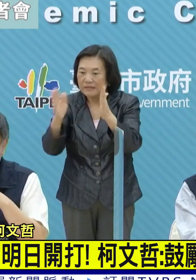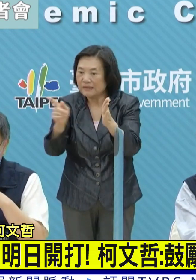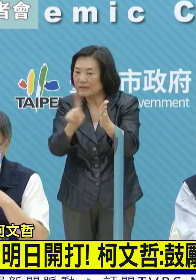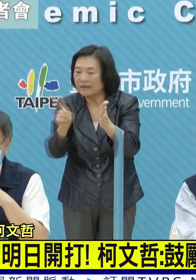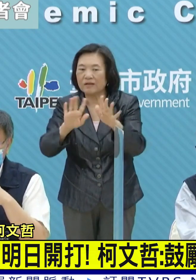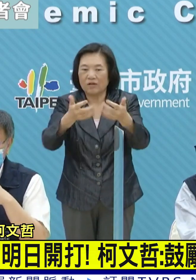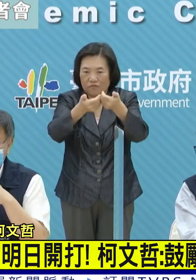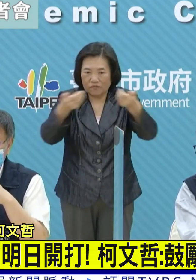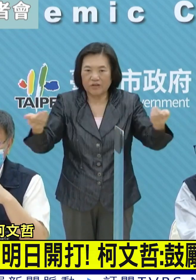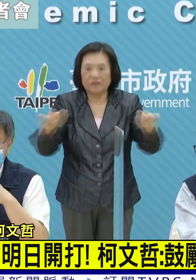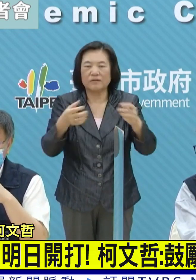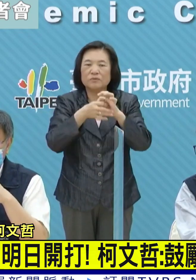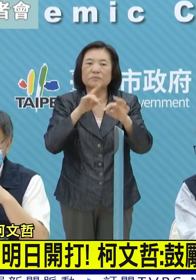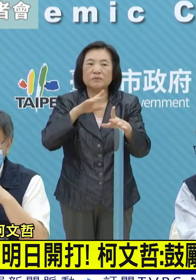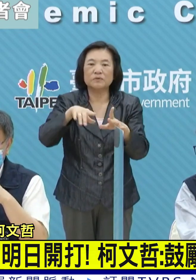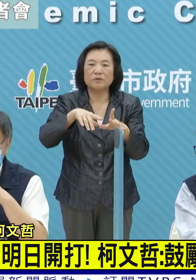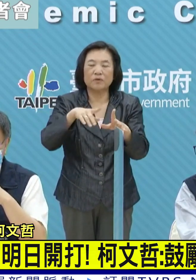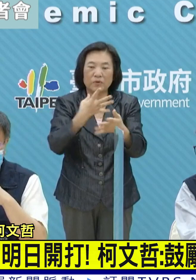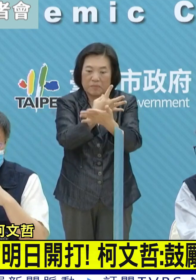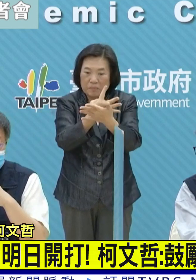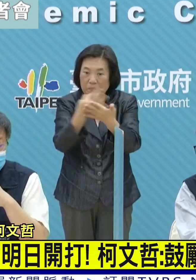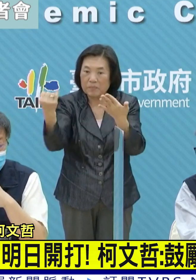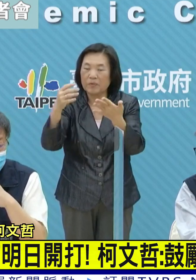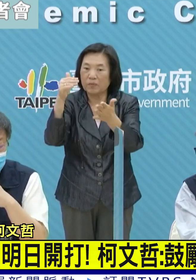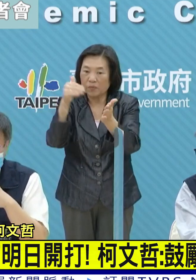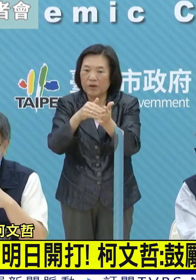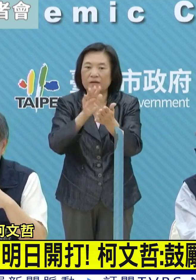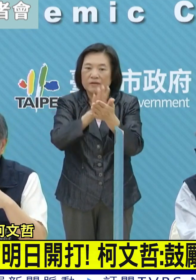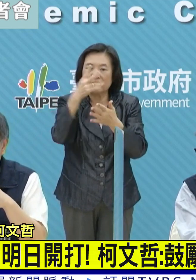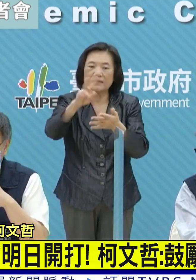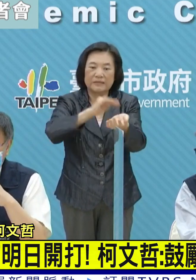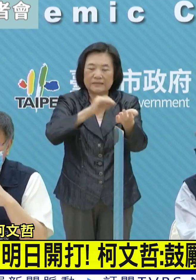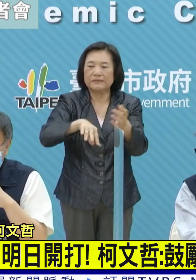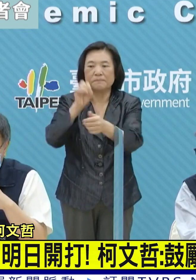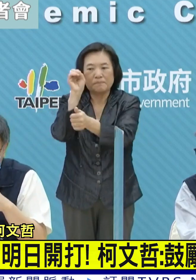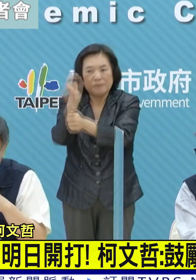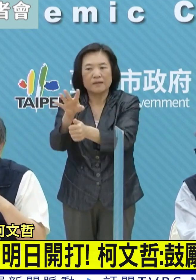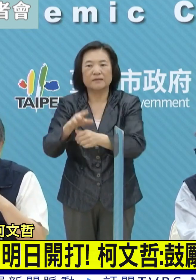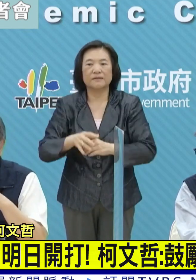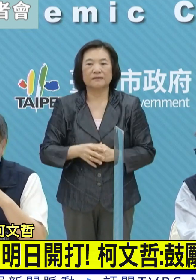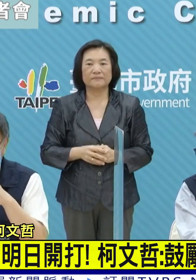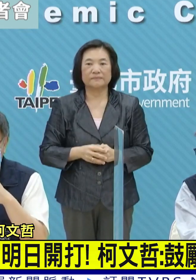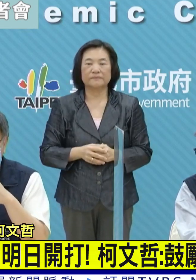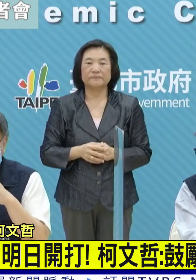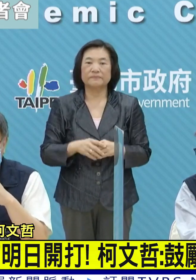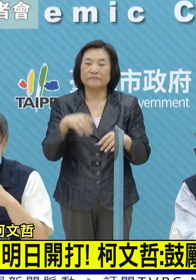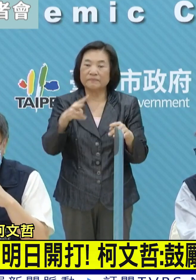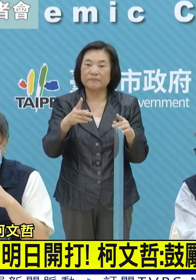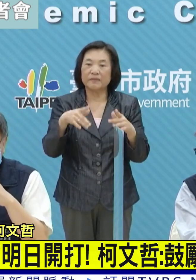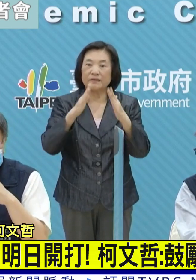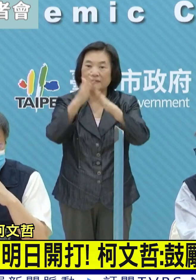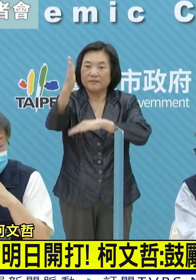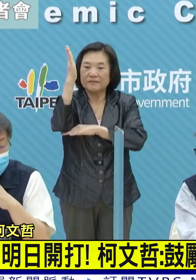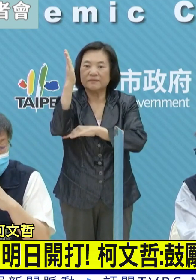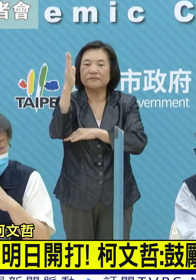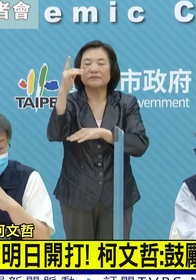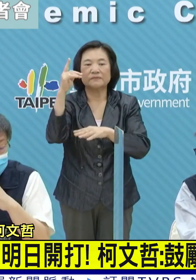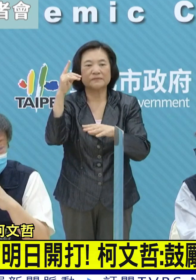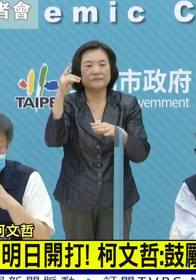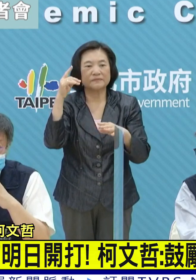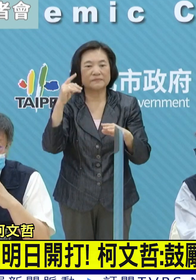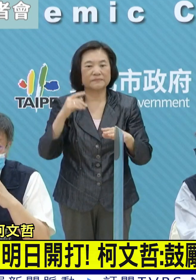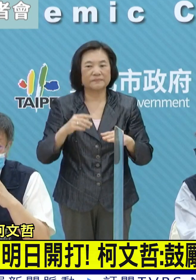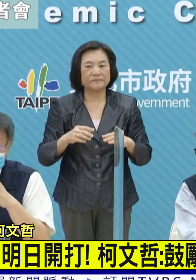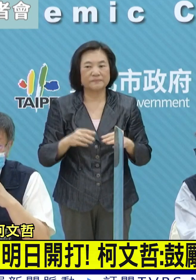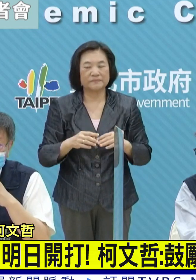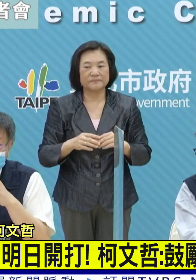苗。这个为什么当时会只有提供序号，你知道哈，然后再由这医院来打，还有一个很大的理由是因为